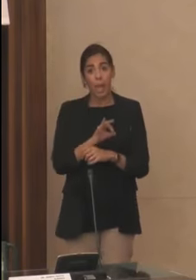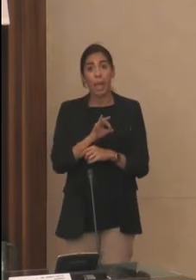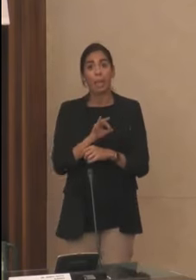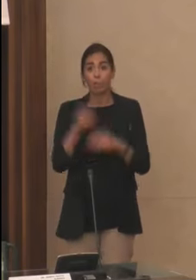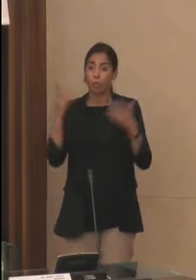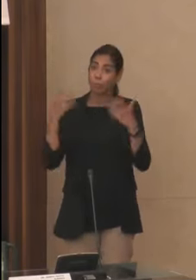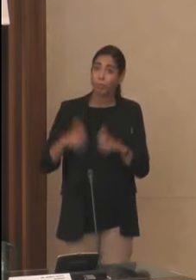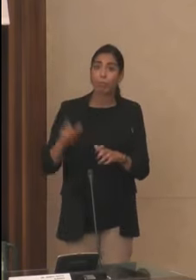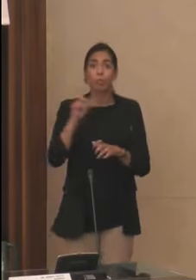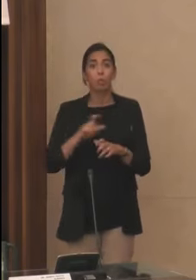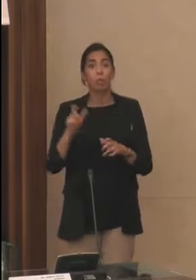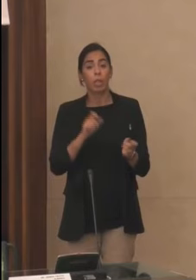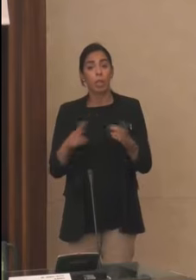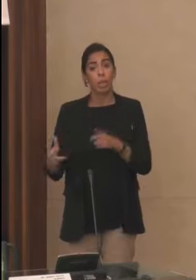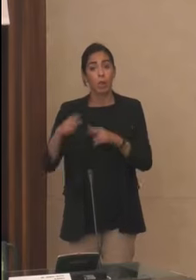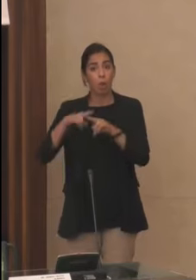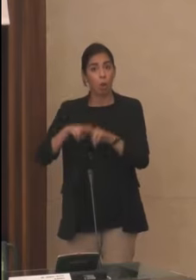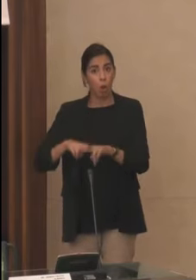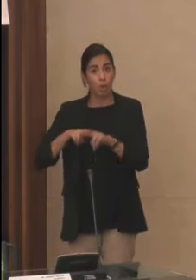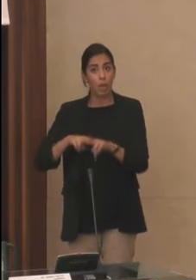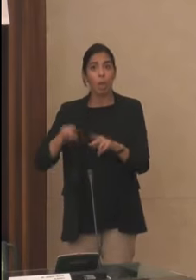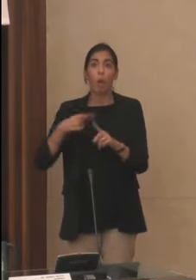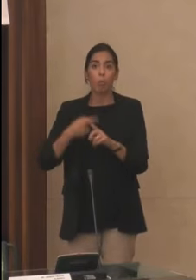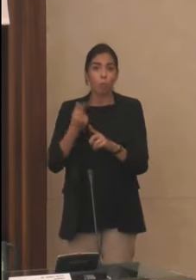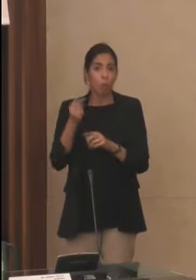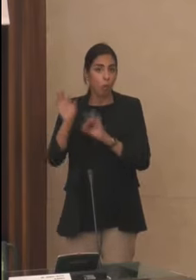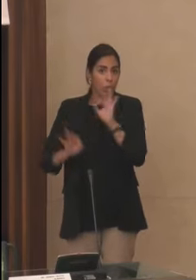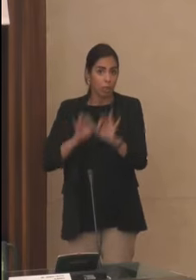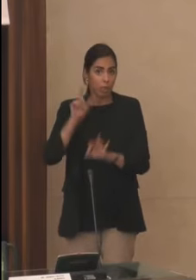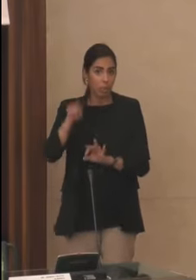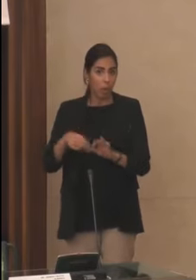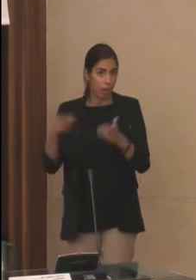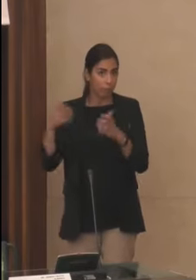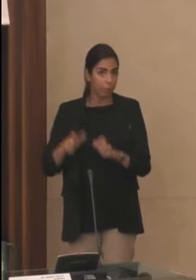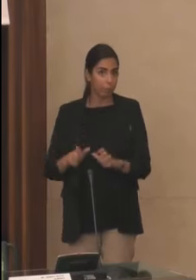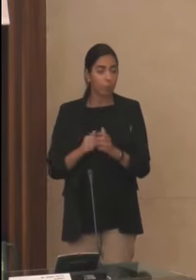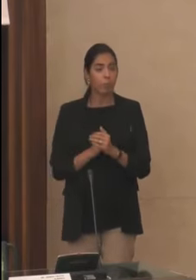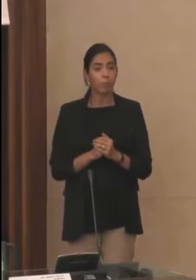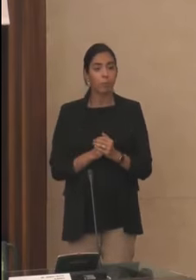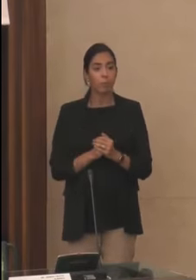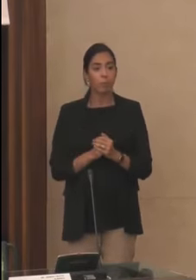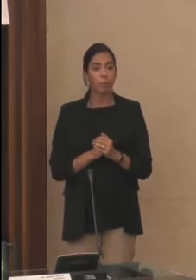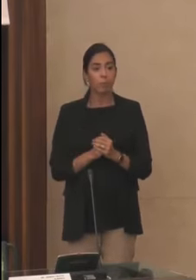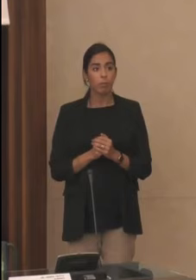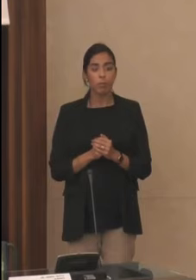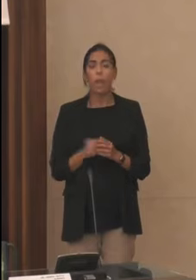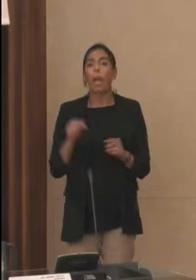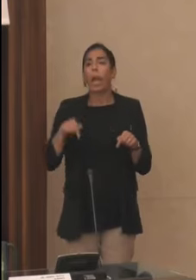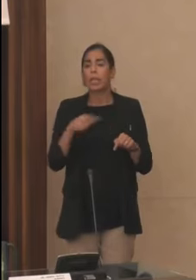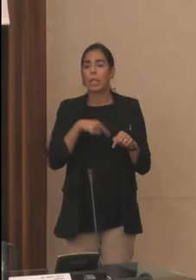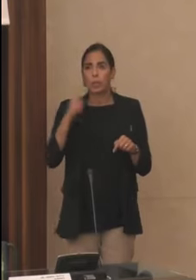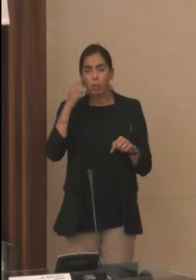ricovero e dei relativi costi di trattamento. La domanda che noi ci poniamo è: